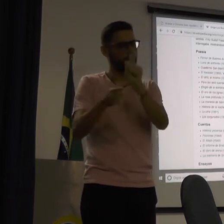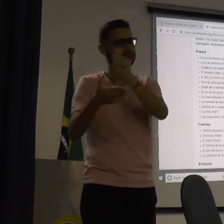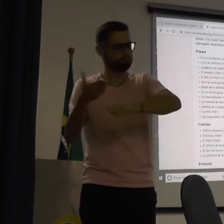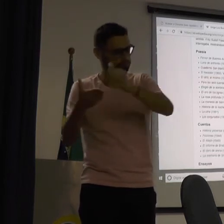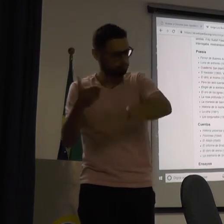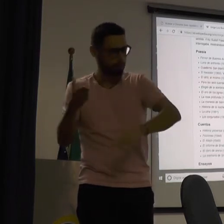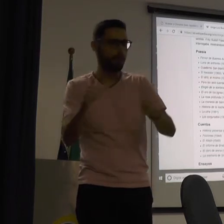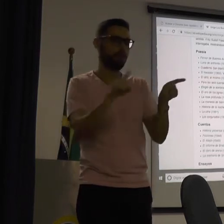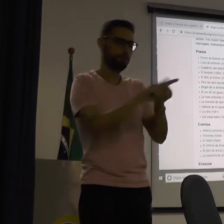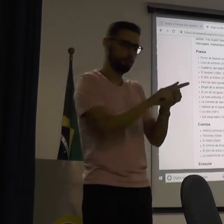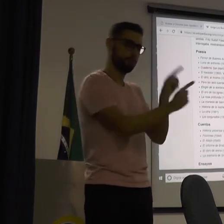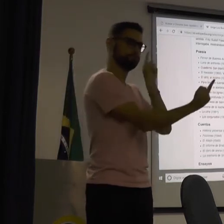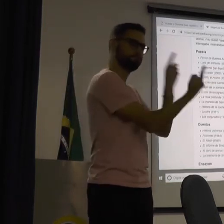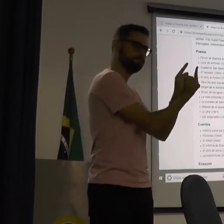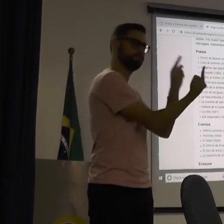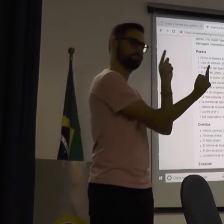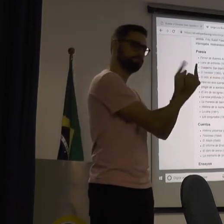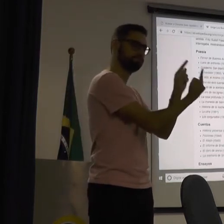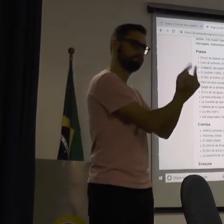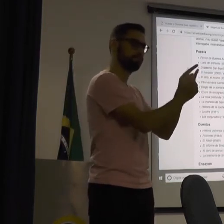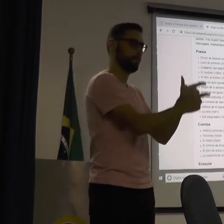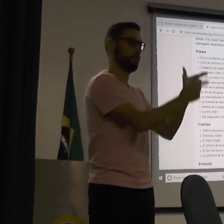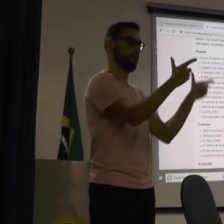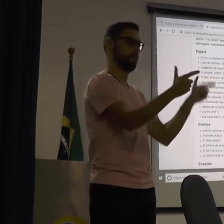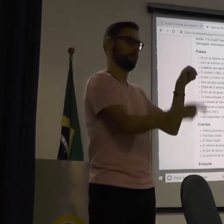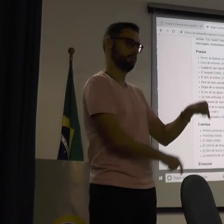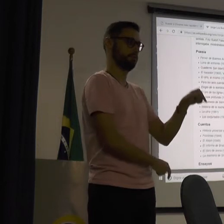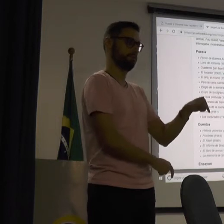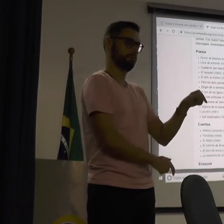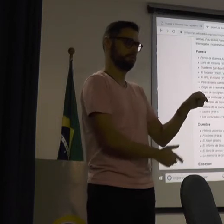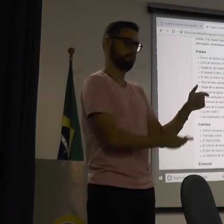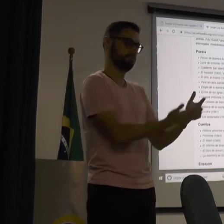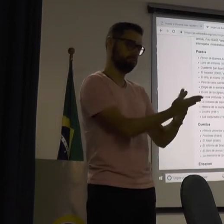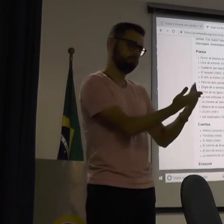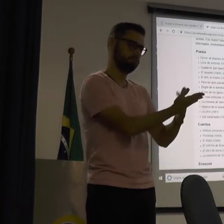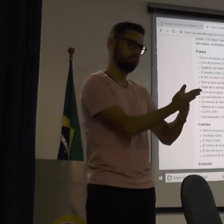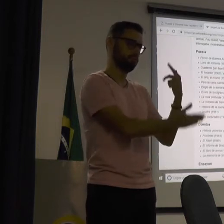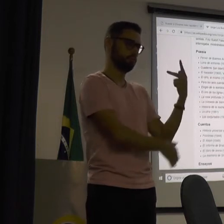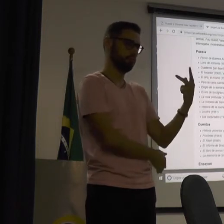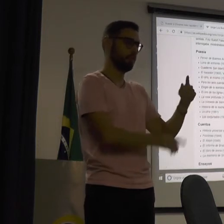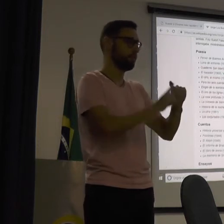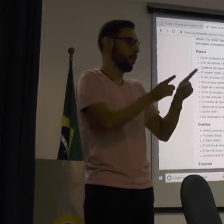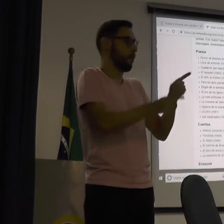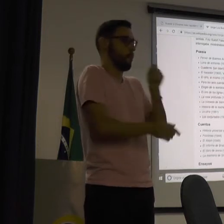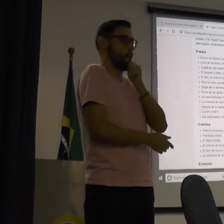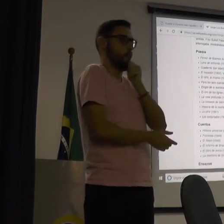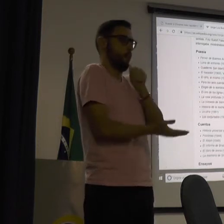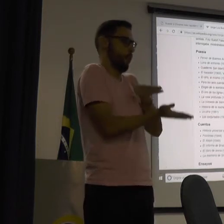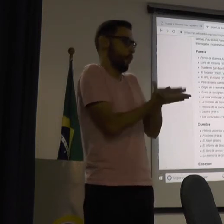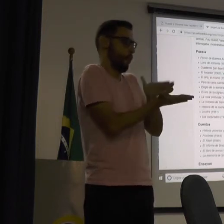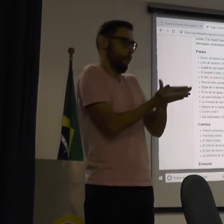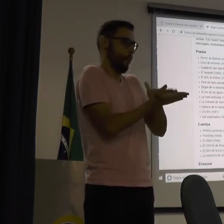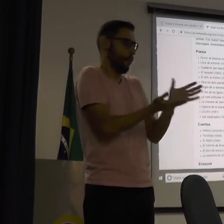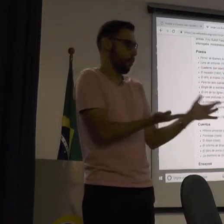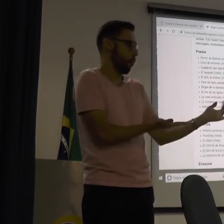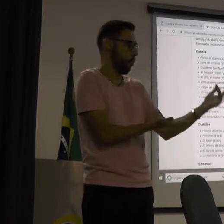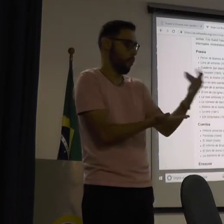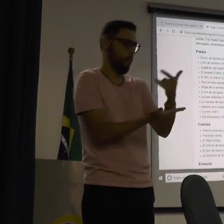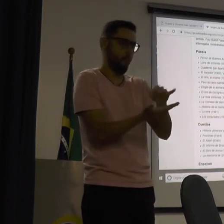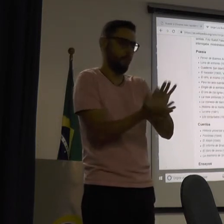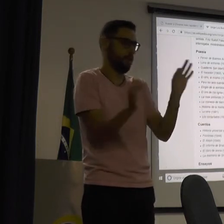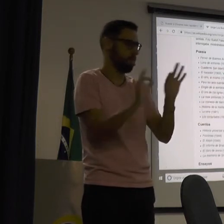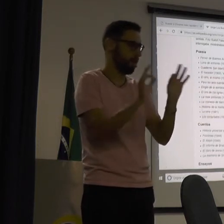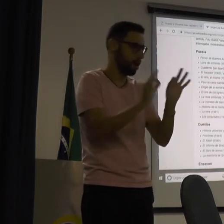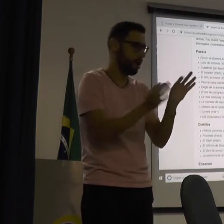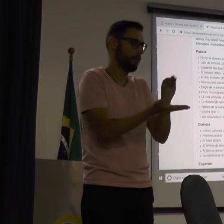obra do Borges, inclusive, é a obra oral, só que não está totalmente compilada. Aqui eu orientei uma tese de uma colega,